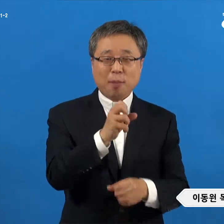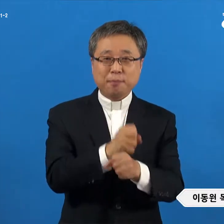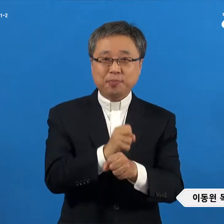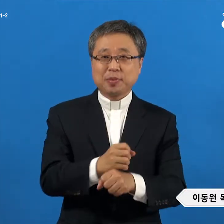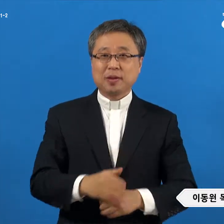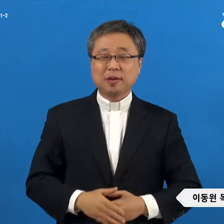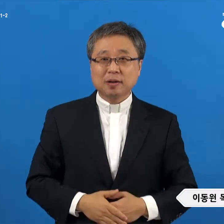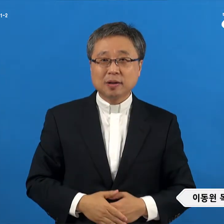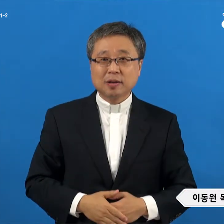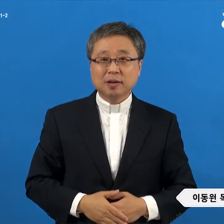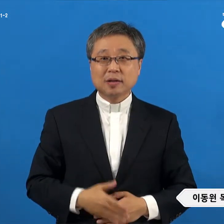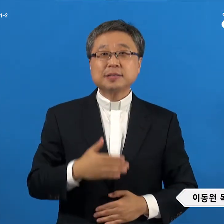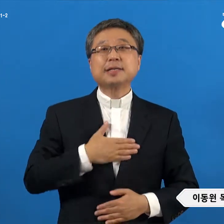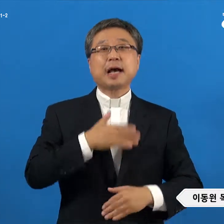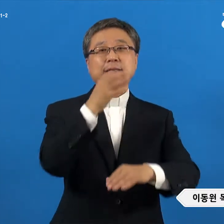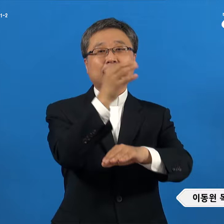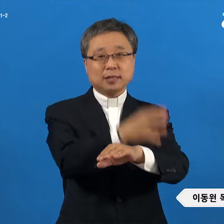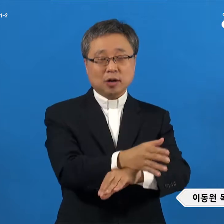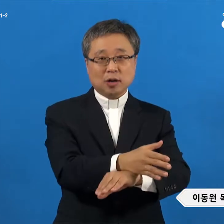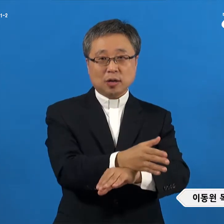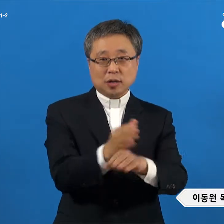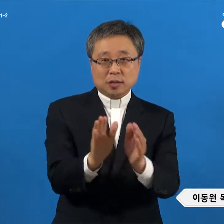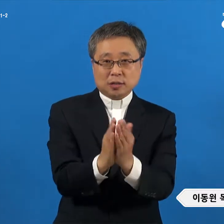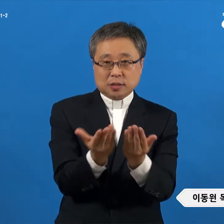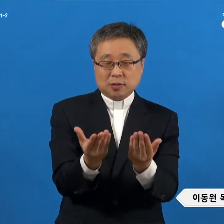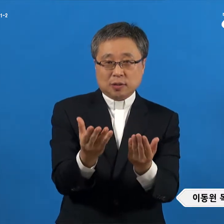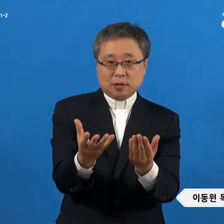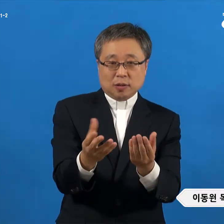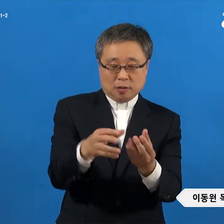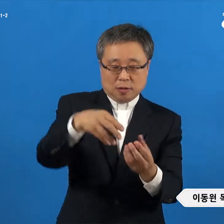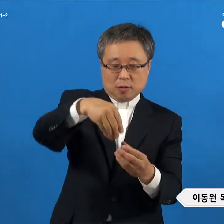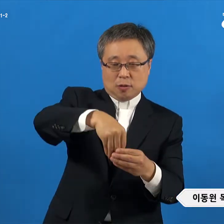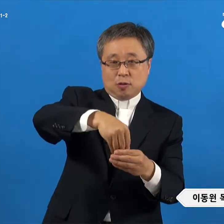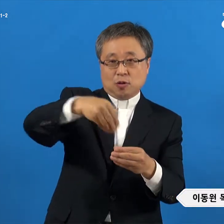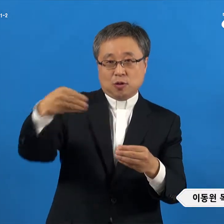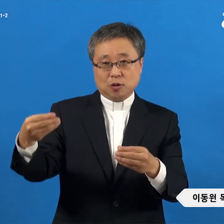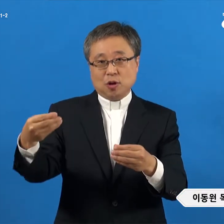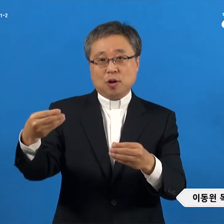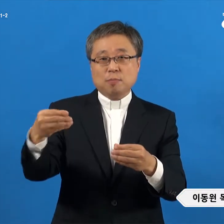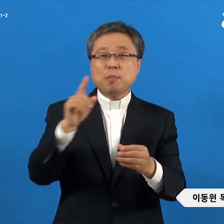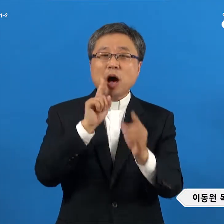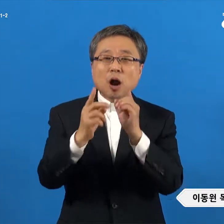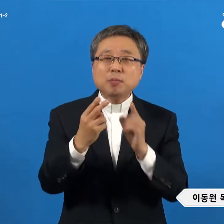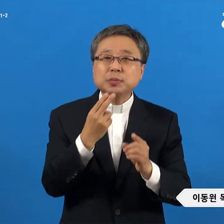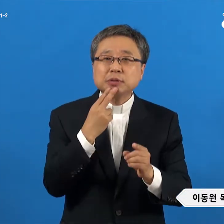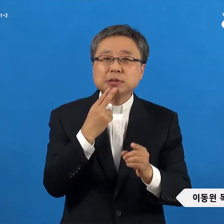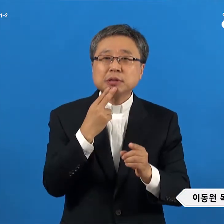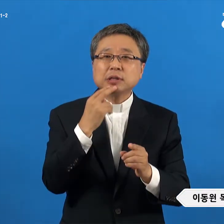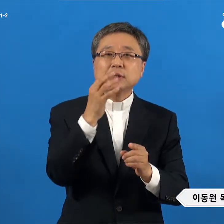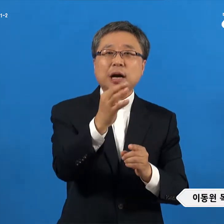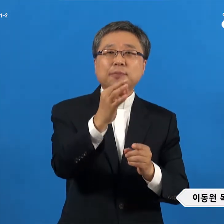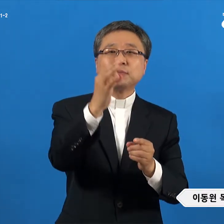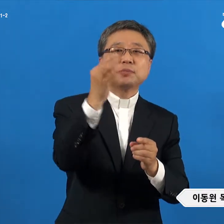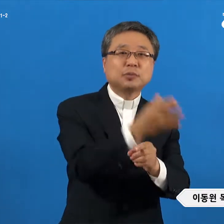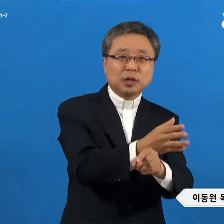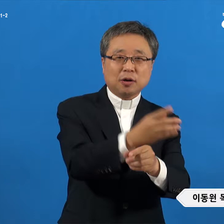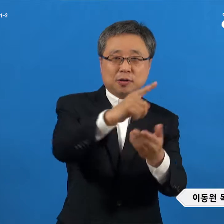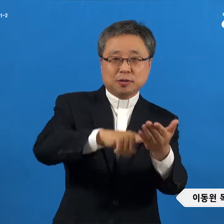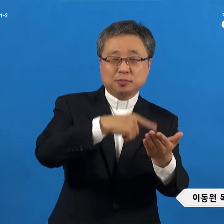제가 사지요. 지갑을 꺼내 말없이 값을 지불하고 새장을 들고 나온 이